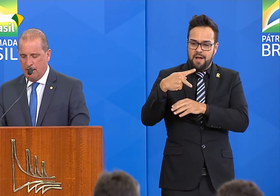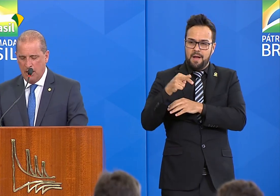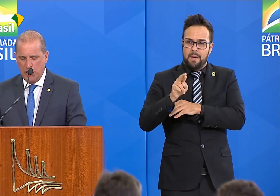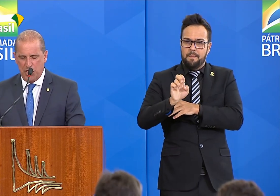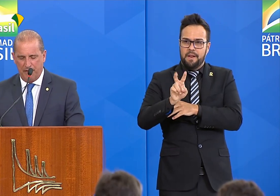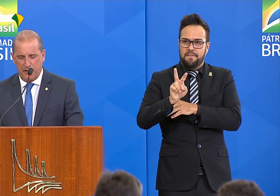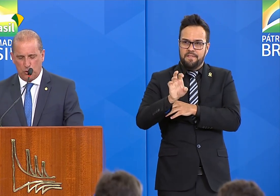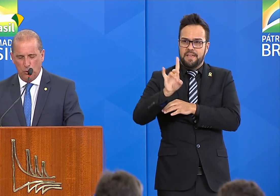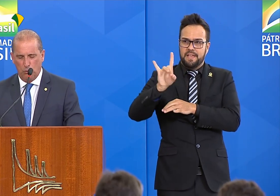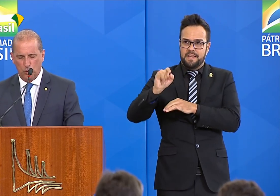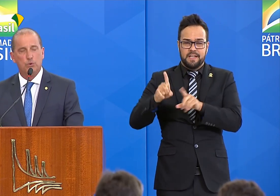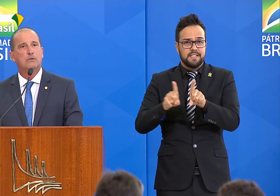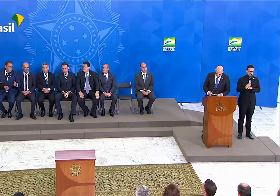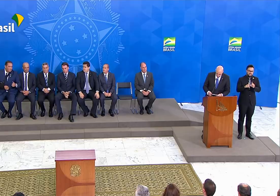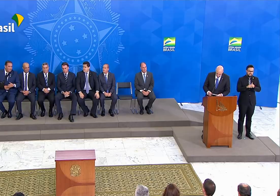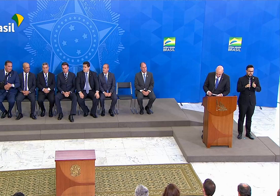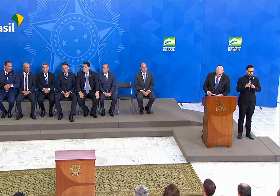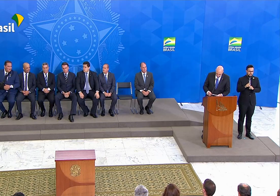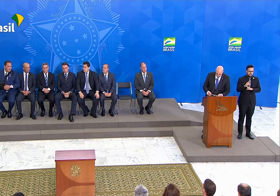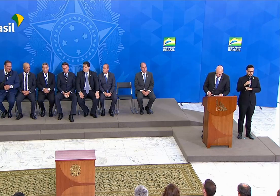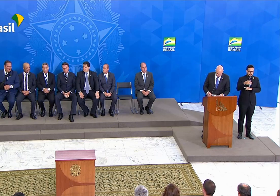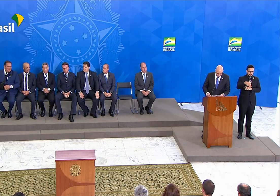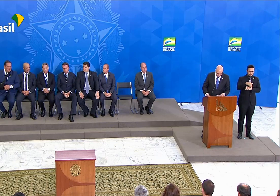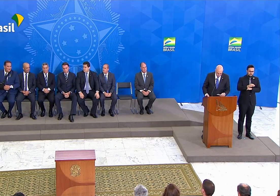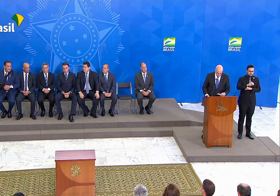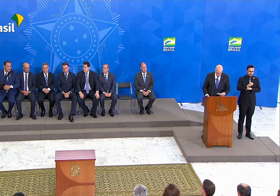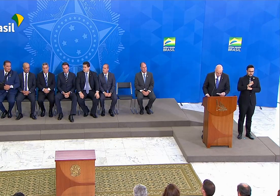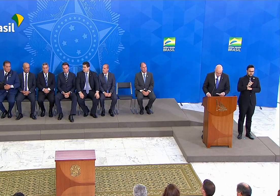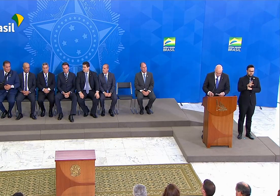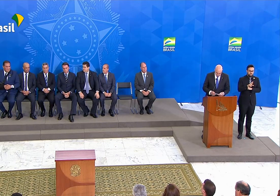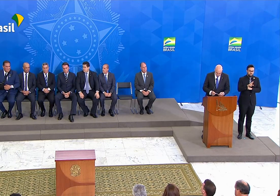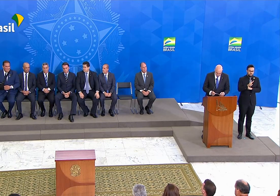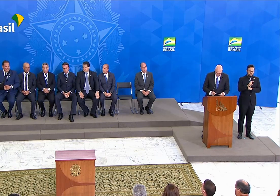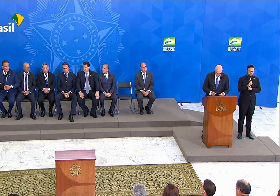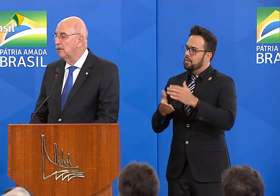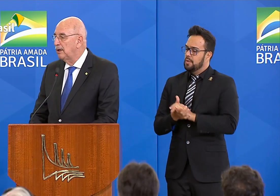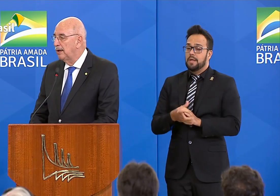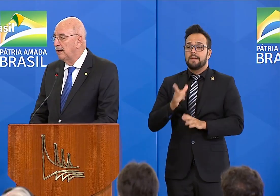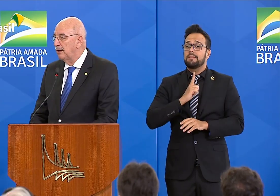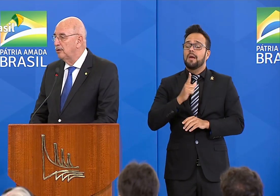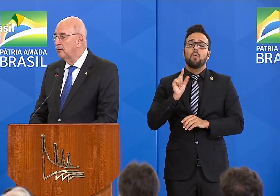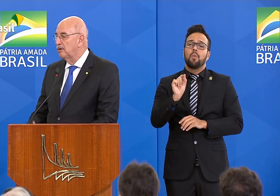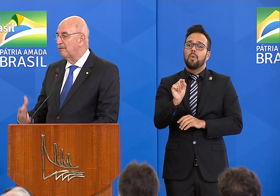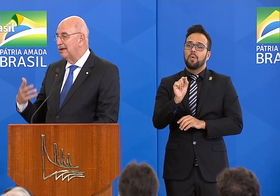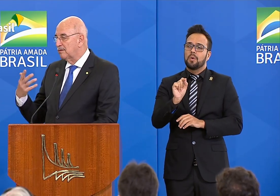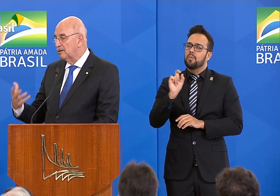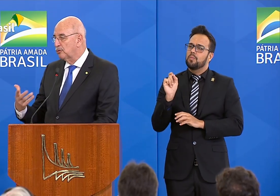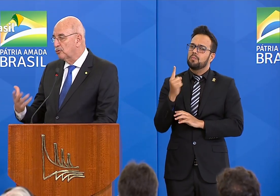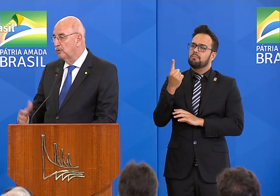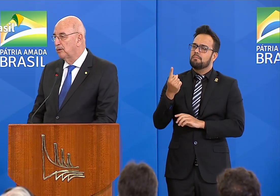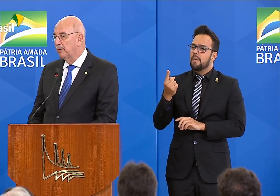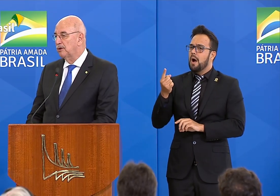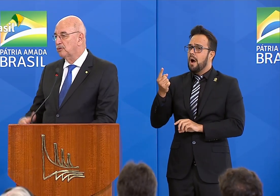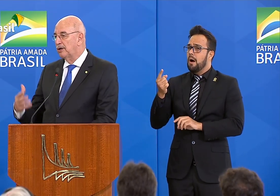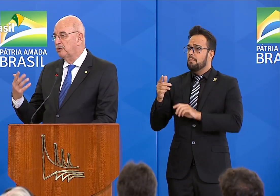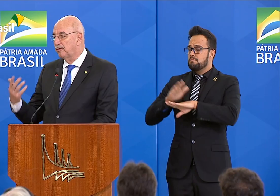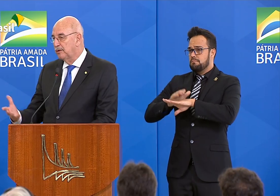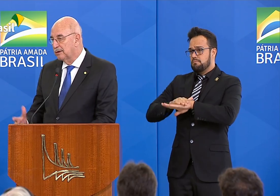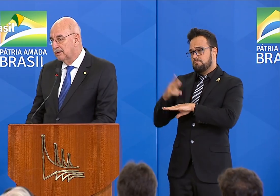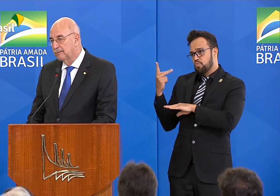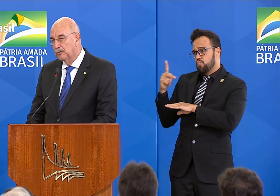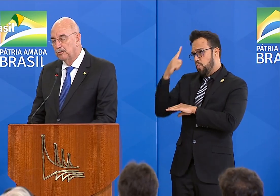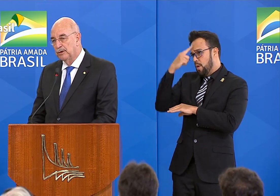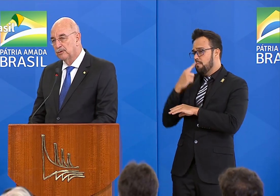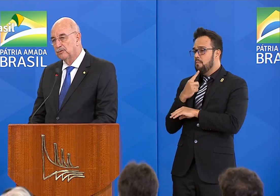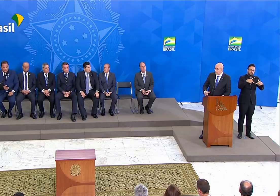fundiária já visto no mundo. A pasta da cidadania estava sob o comando de Osmar Terra, que deixa o governo e volta